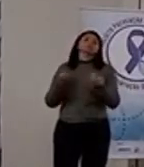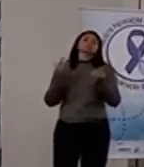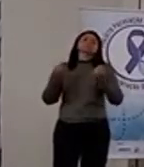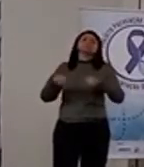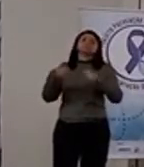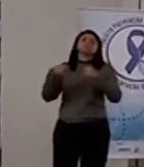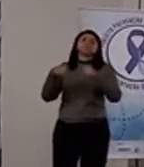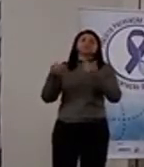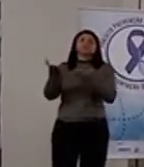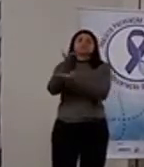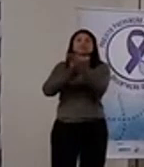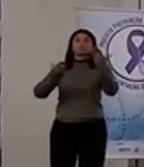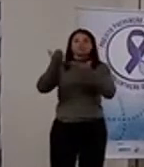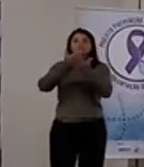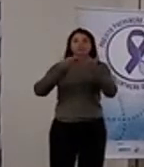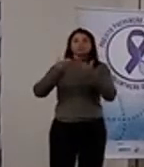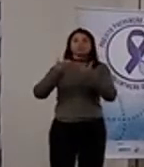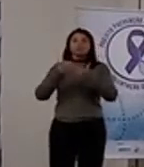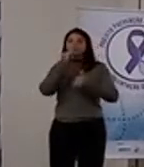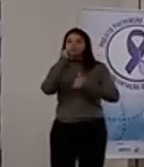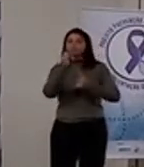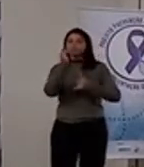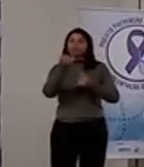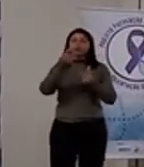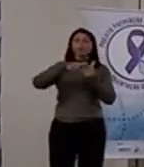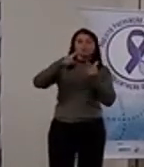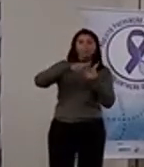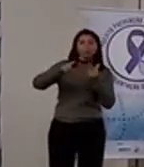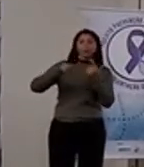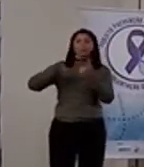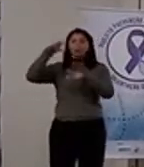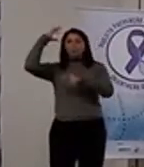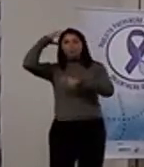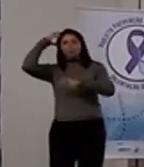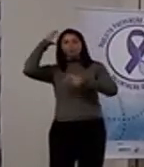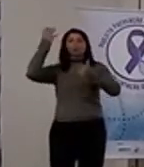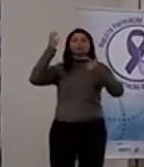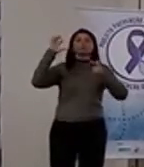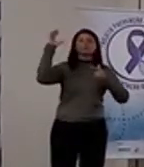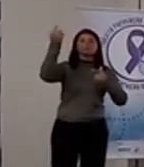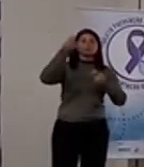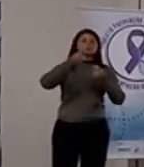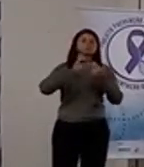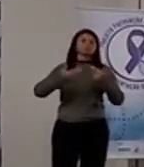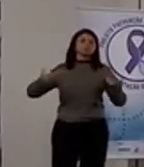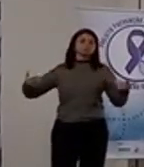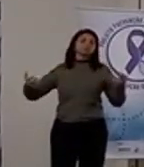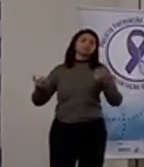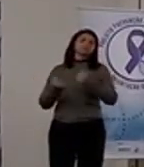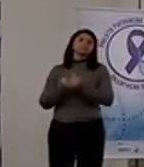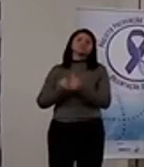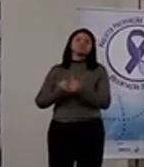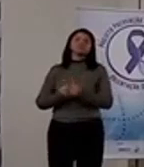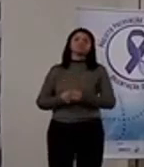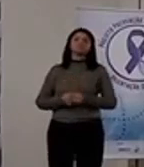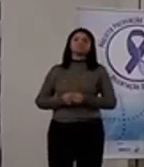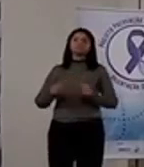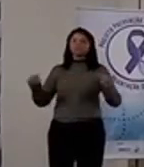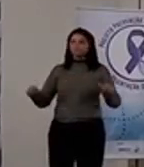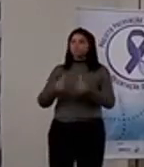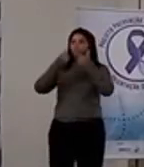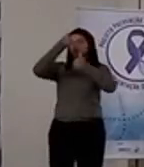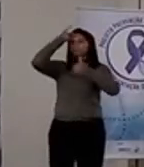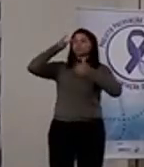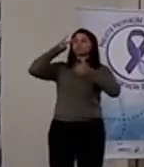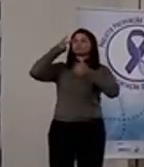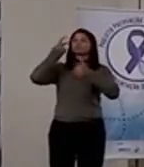ficar dizendo que vai ter uma série de problemas, ou que ela é culpada por tudo o que acontecer, porque realmente não vai estar fazendo nenhum benefício para a pessoa nesse caso. Certo?